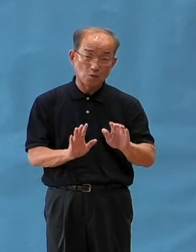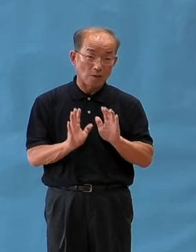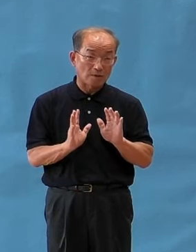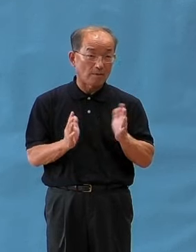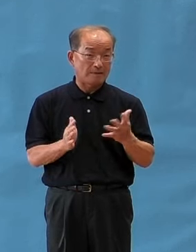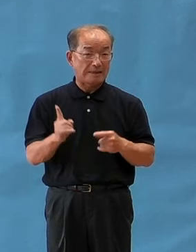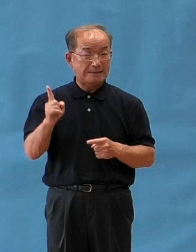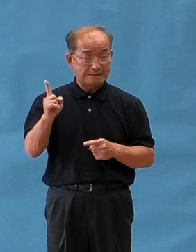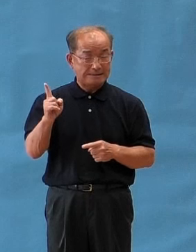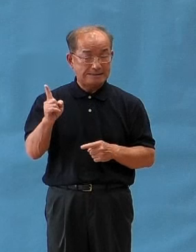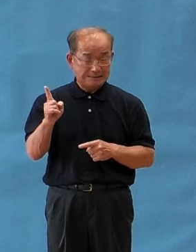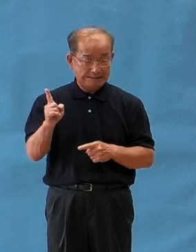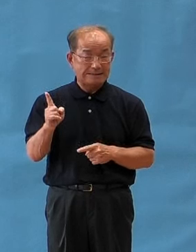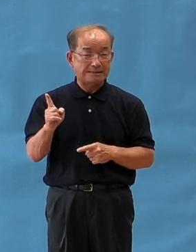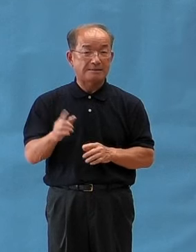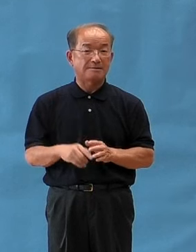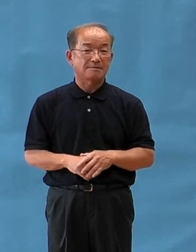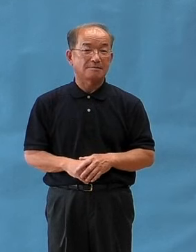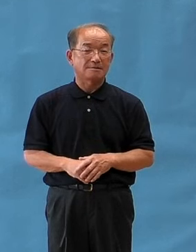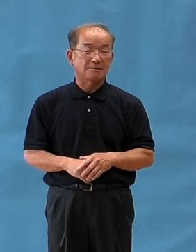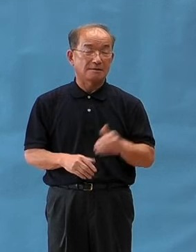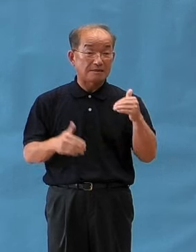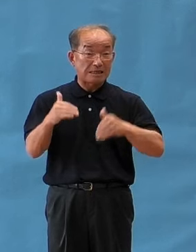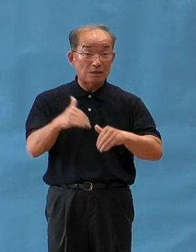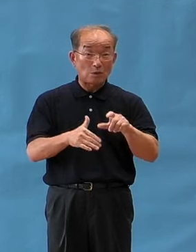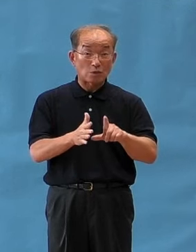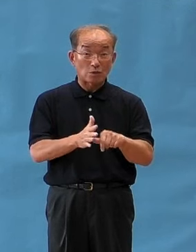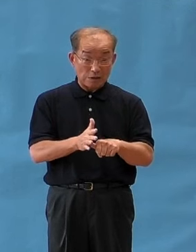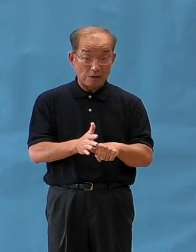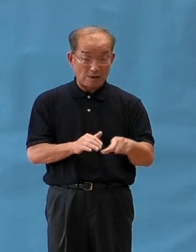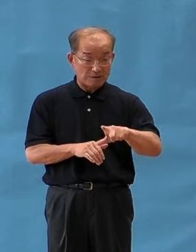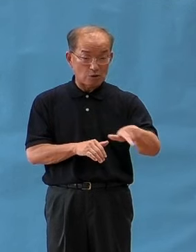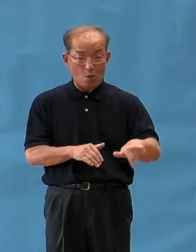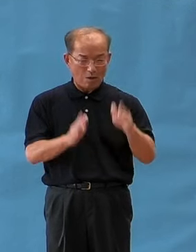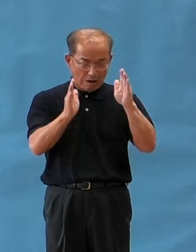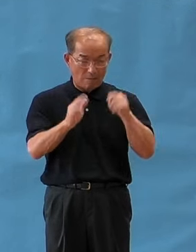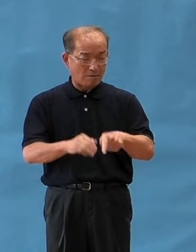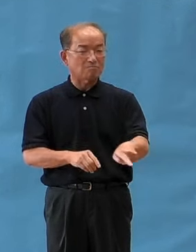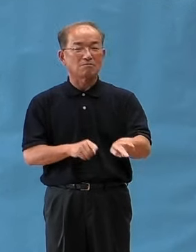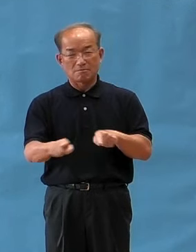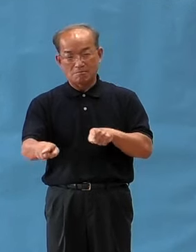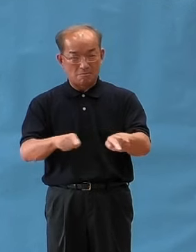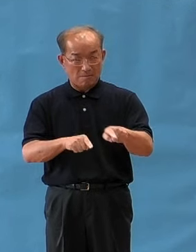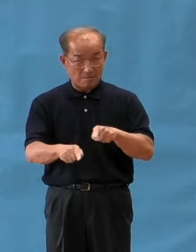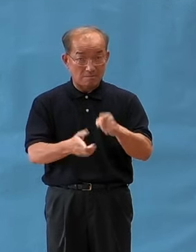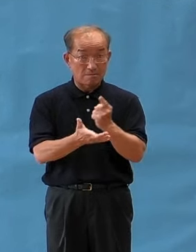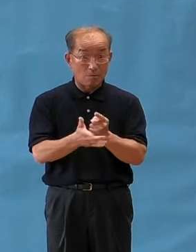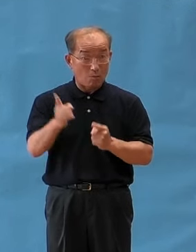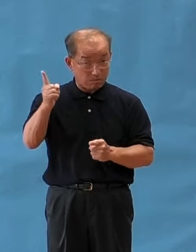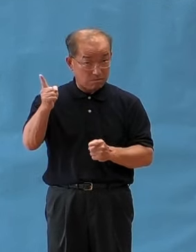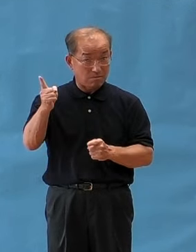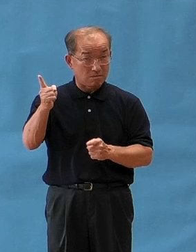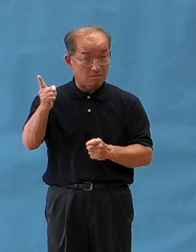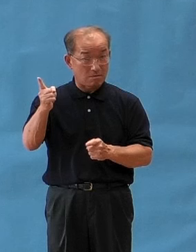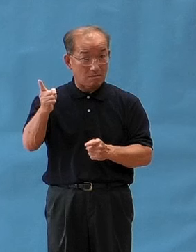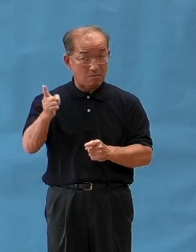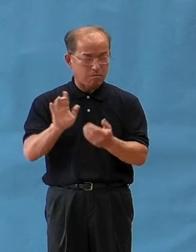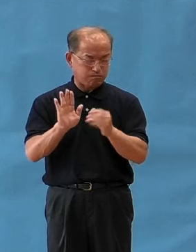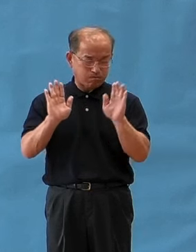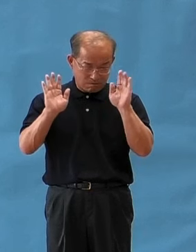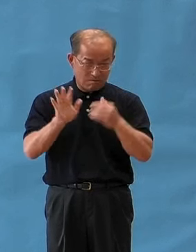それで選挙になったら、ね、その中央組織に頑張れ頑張れ、もっとやれって言われたって、それは叶いませんわ